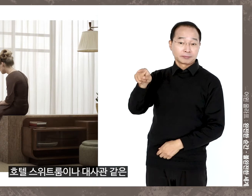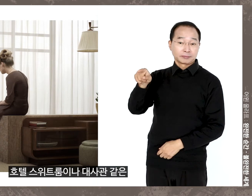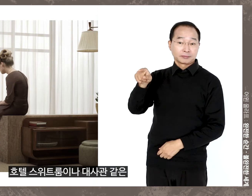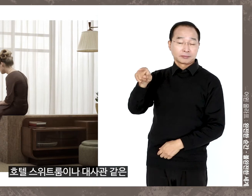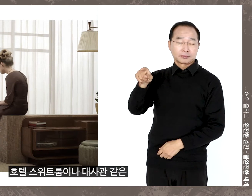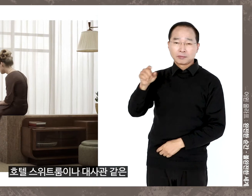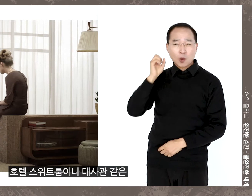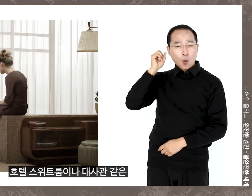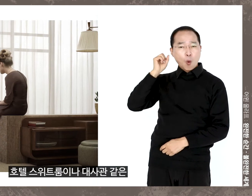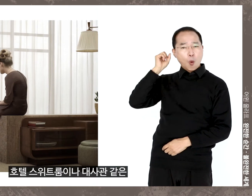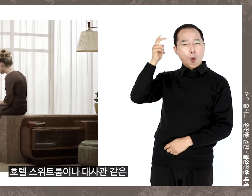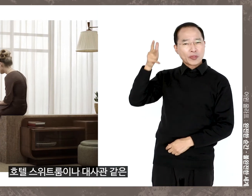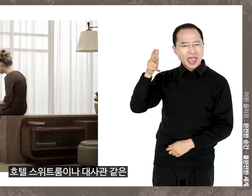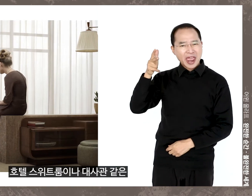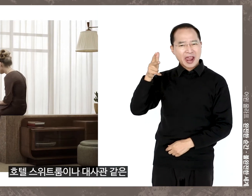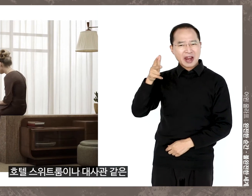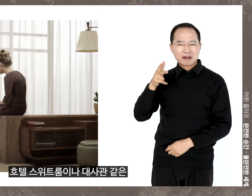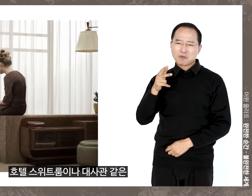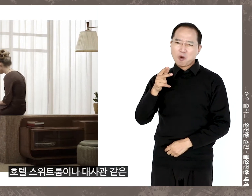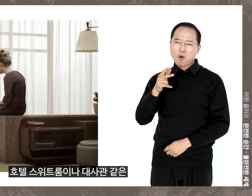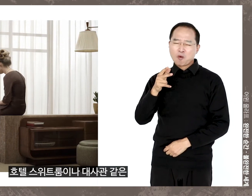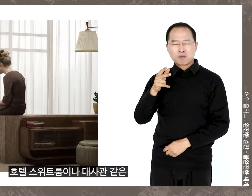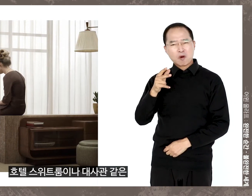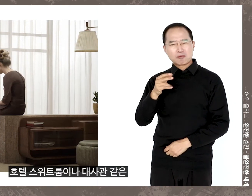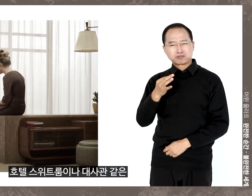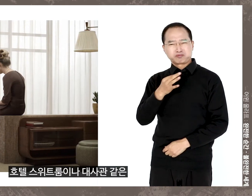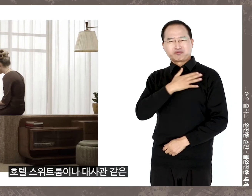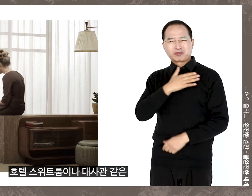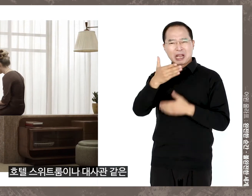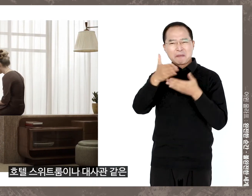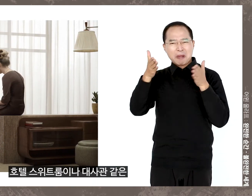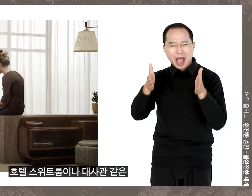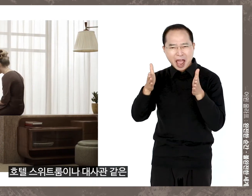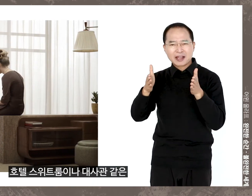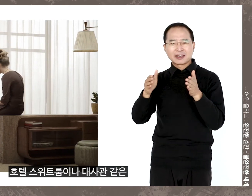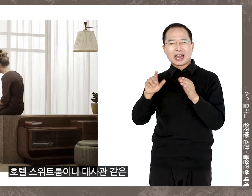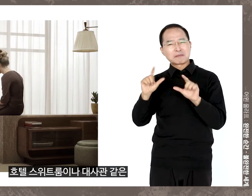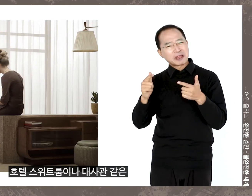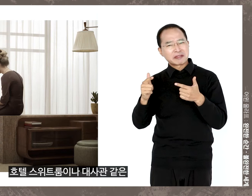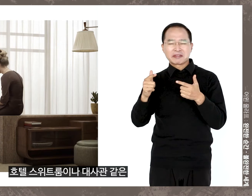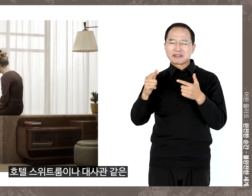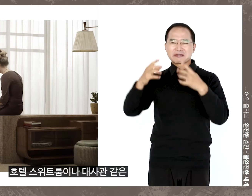호텔 스위트룸이나 대사관 같은